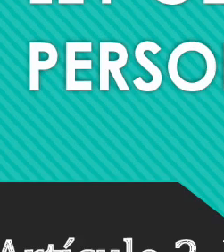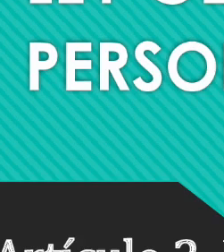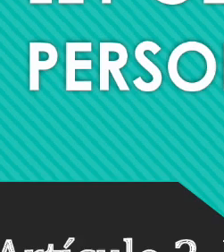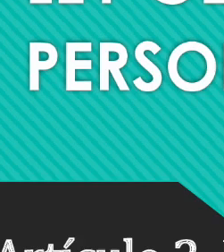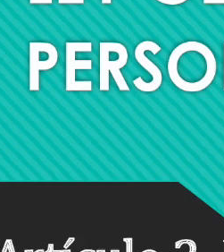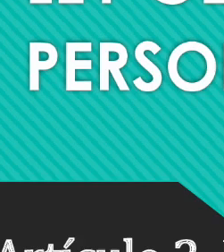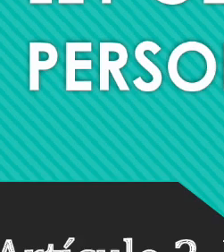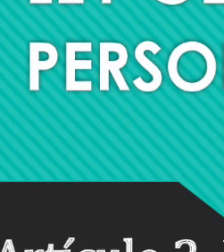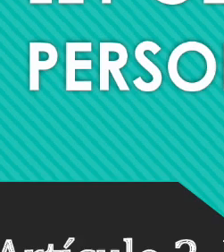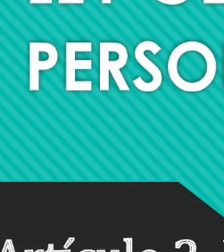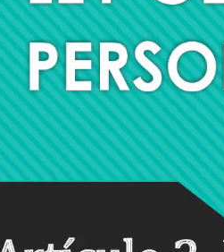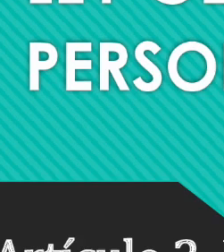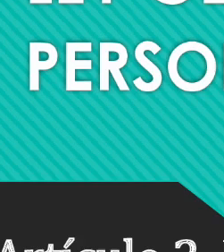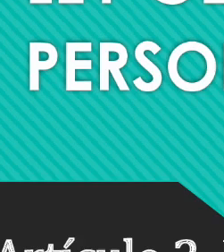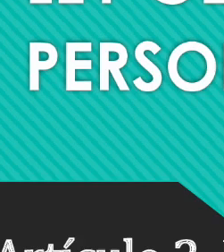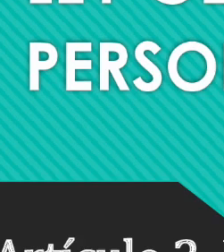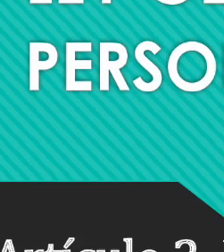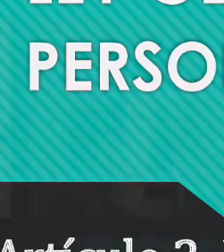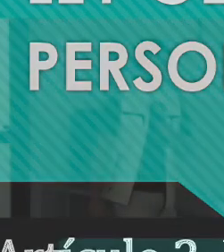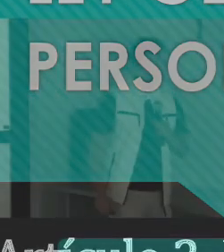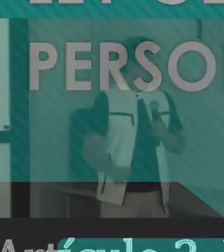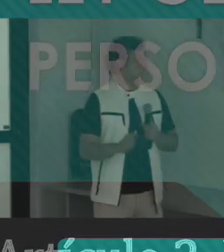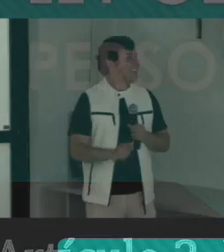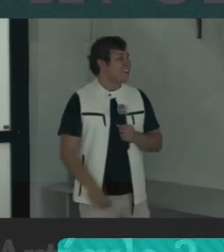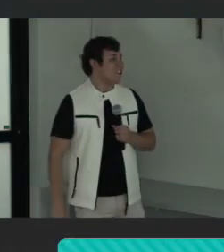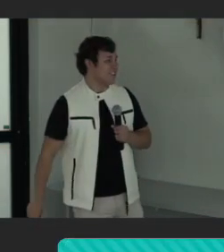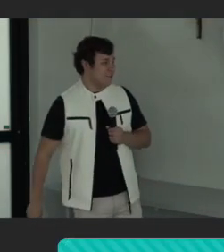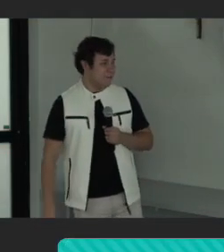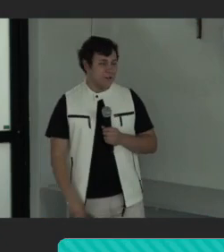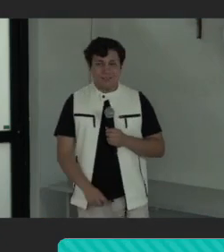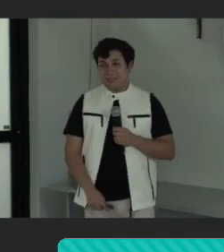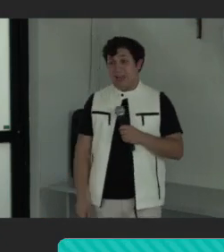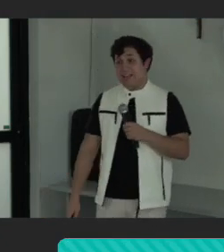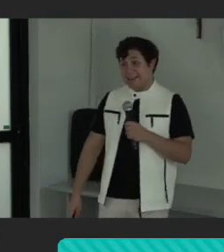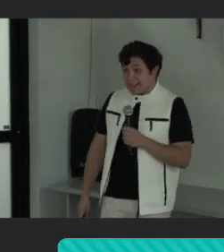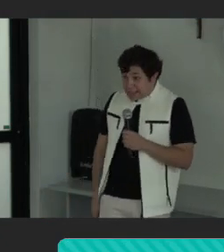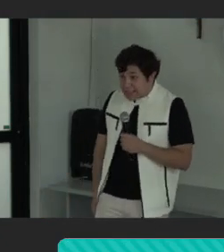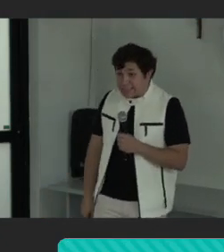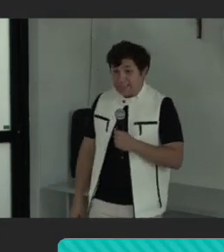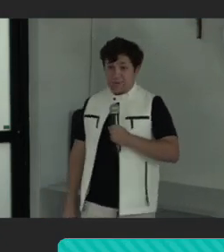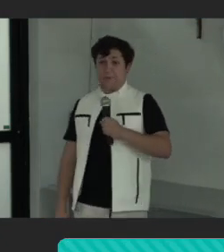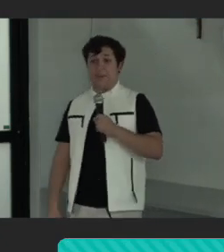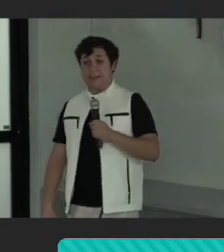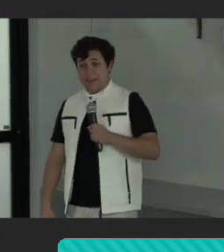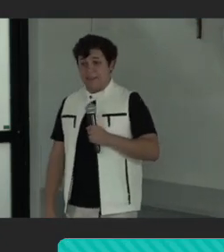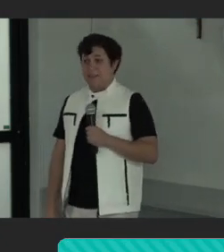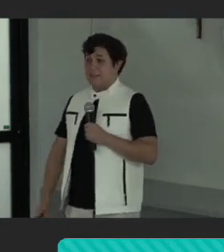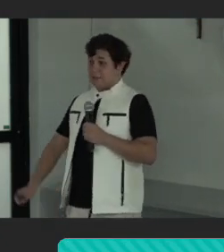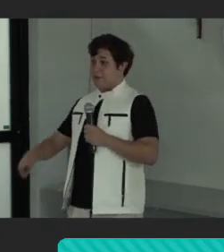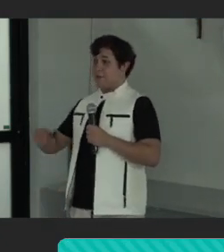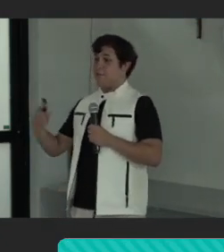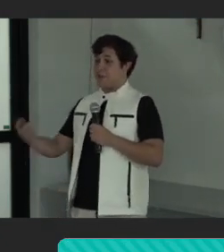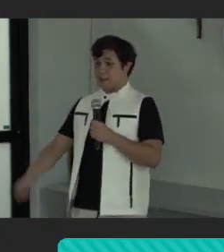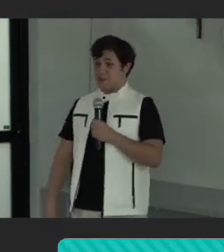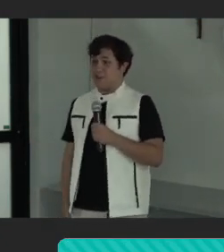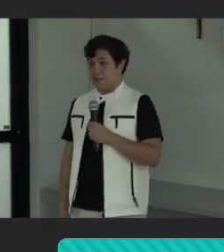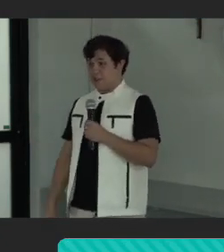entiende tampoco. ¿Ok? Suele suceder. Continuamos. ¿Hay reglas de urbanidad con la comunidad sorda?